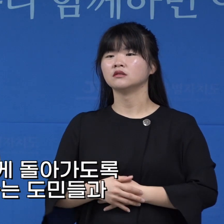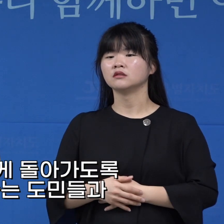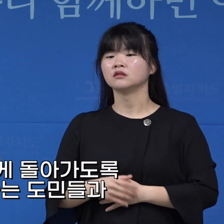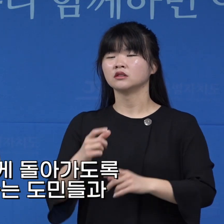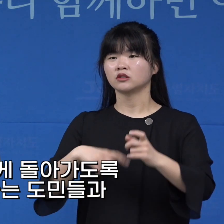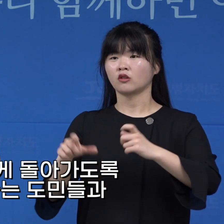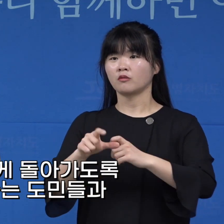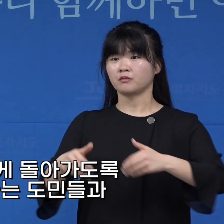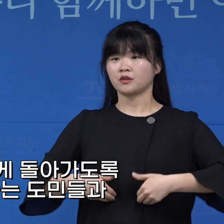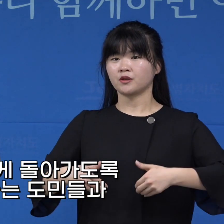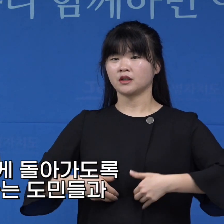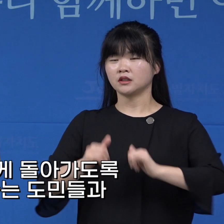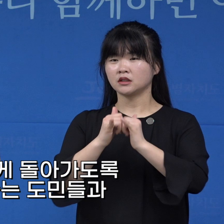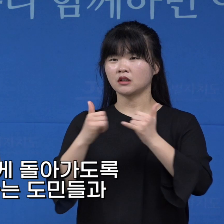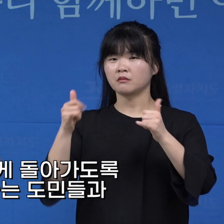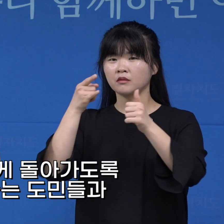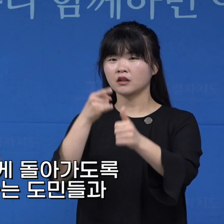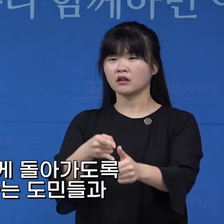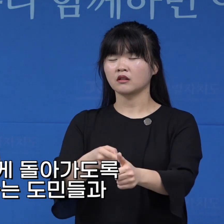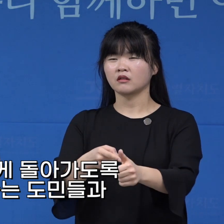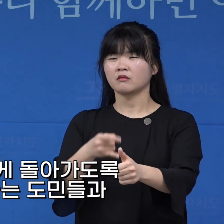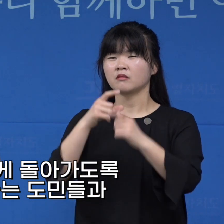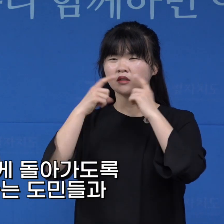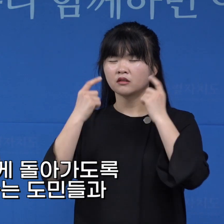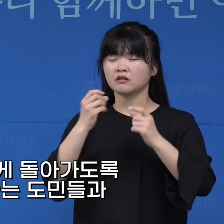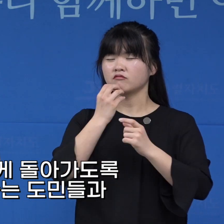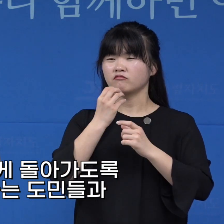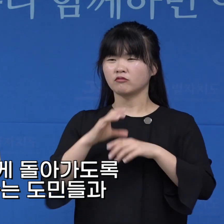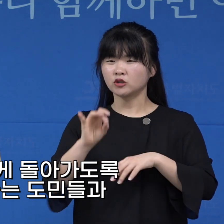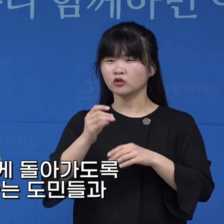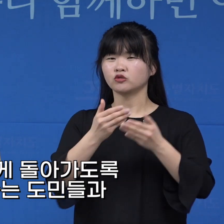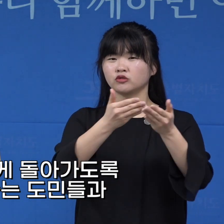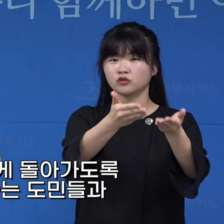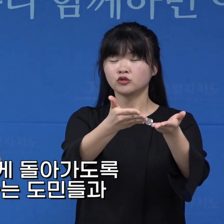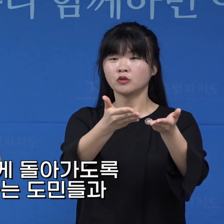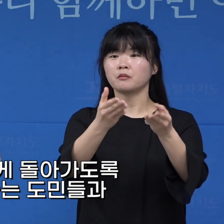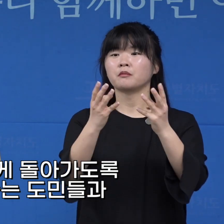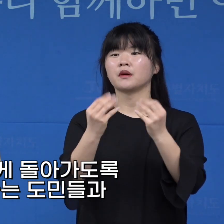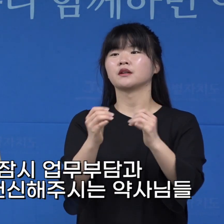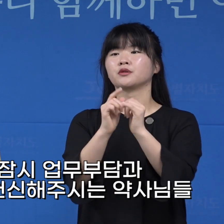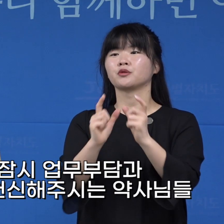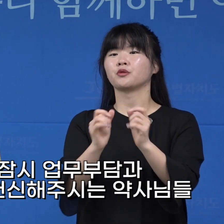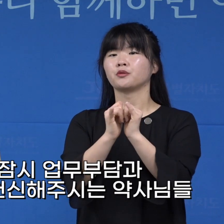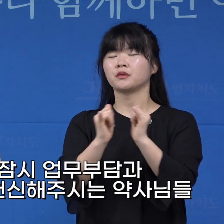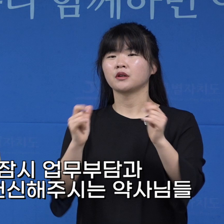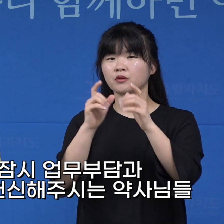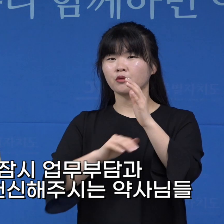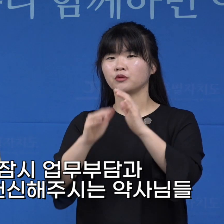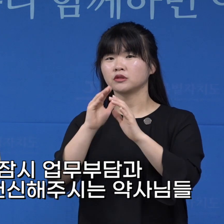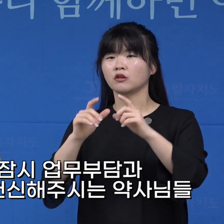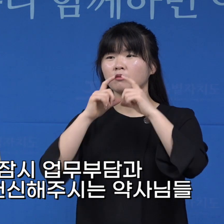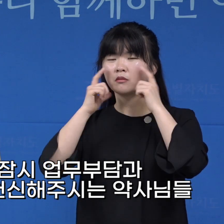더 필요한 사람에게 우선적으로 돌아가도록 마스크를 양보해 주시고 계시는 많은 도민들과 공적